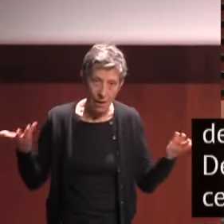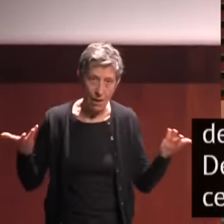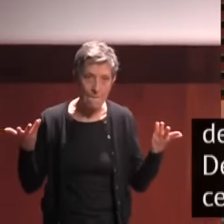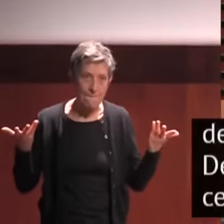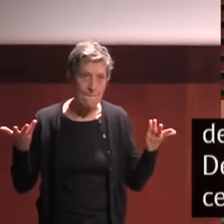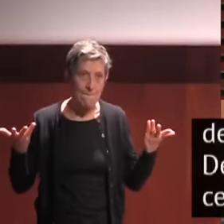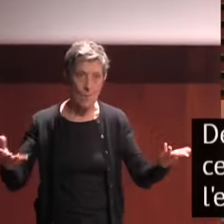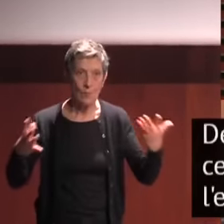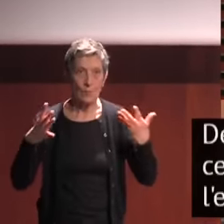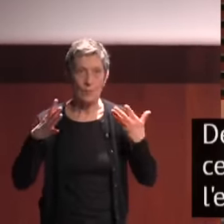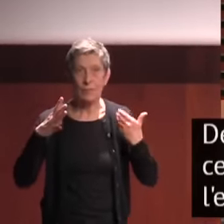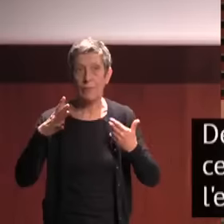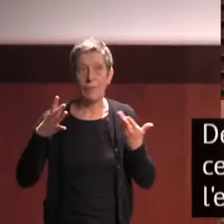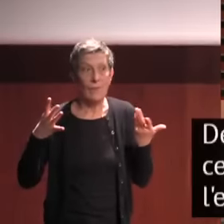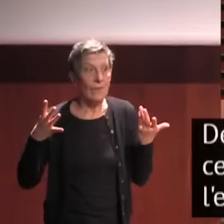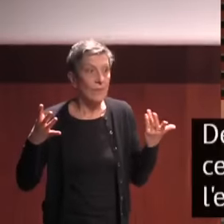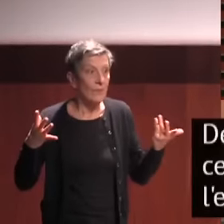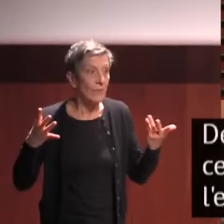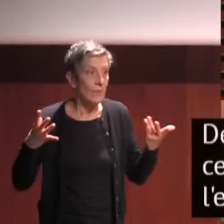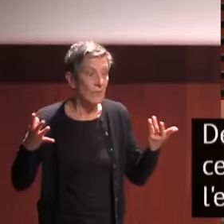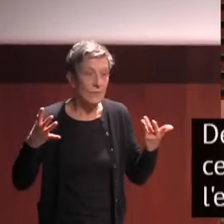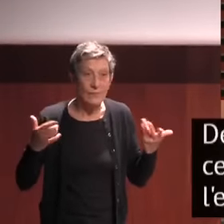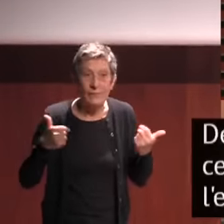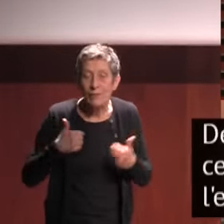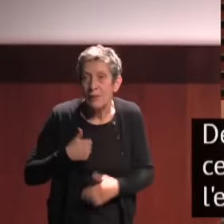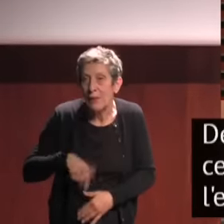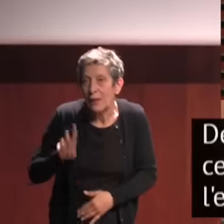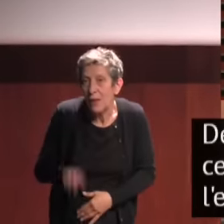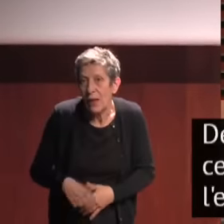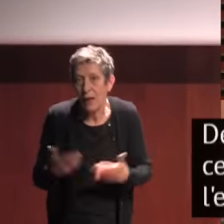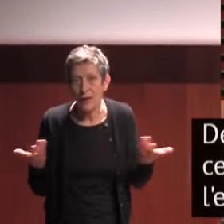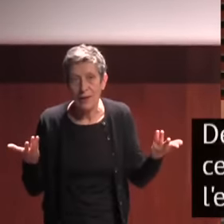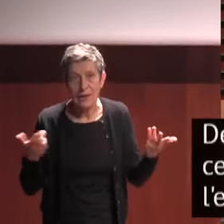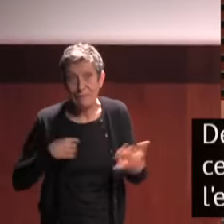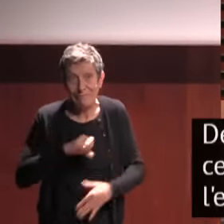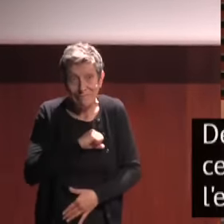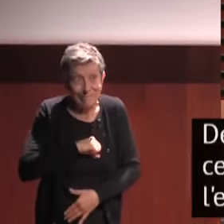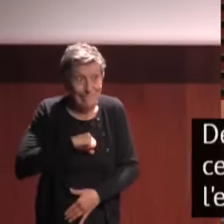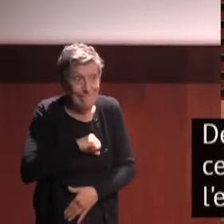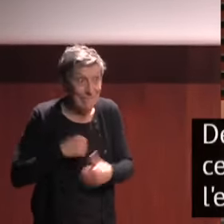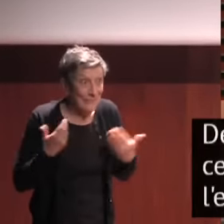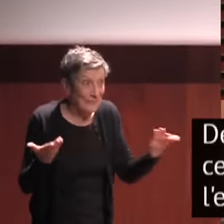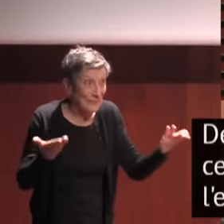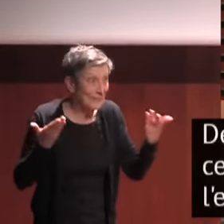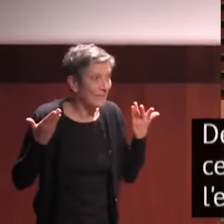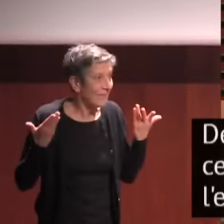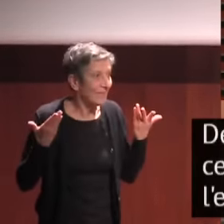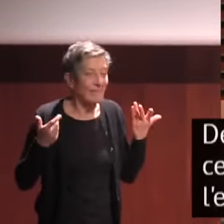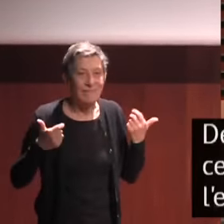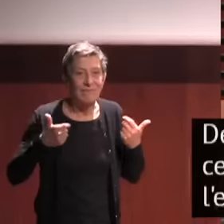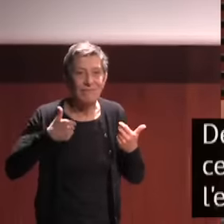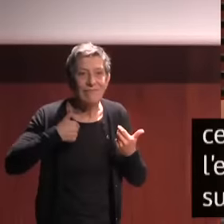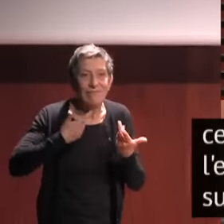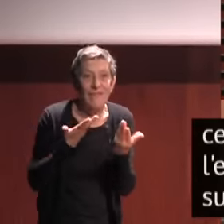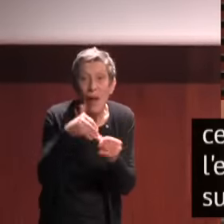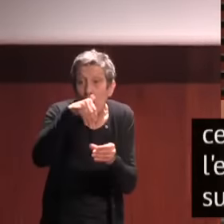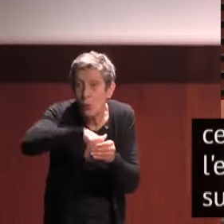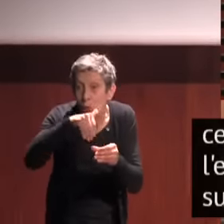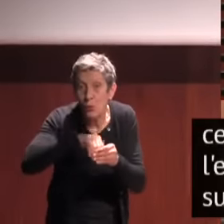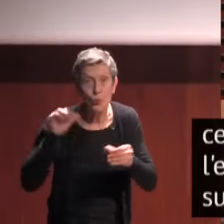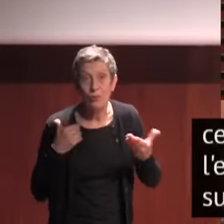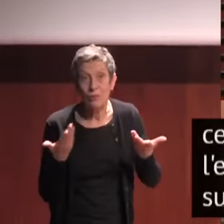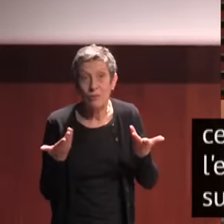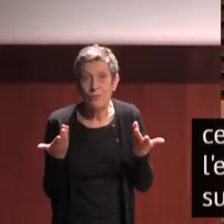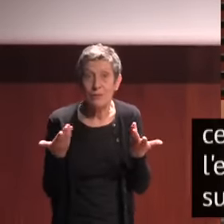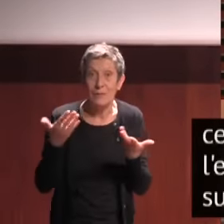qui se répètent. Je suis pas rentrée non plus je suis désolée, hein, mais sur les contenus en fait et tout ce qu'on